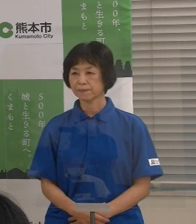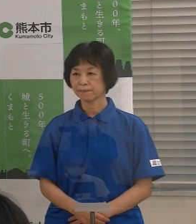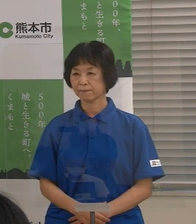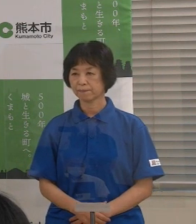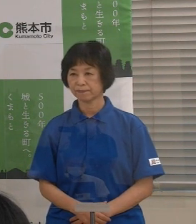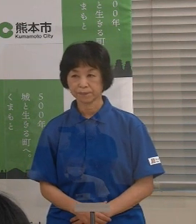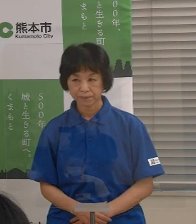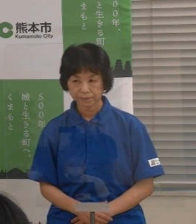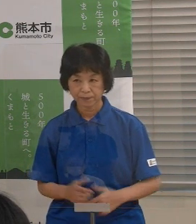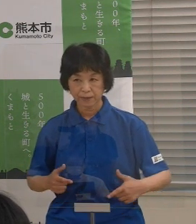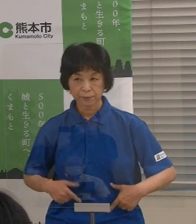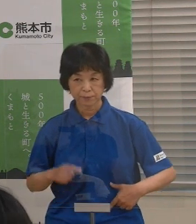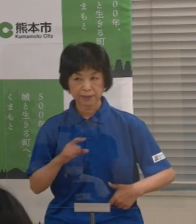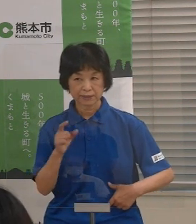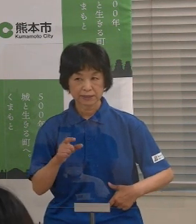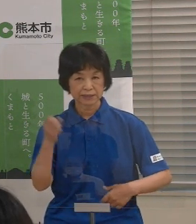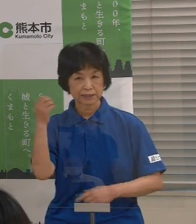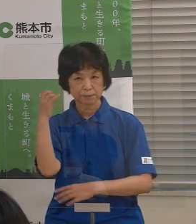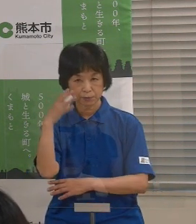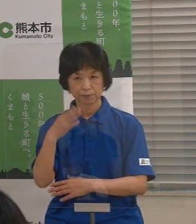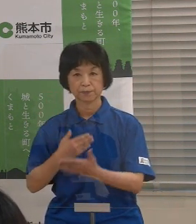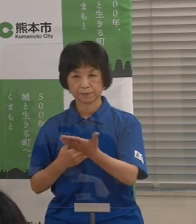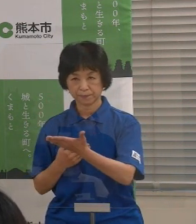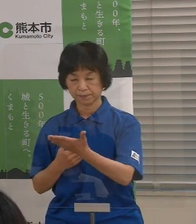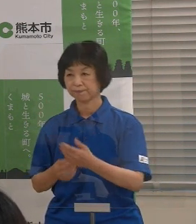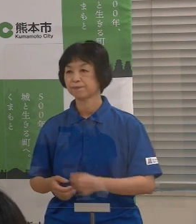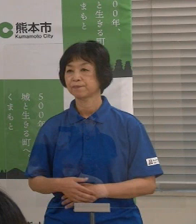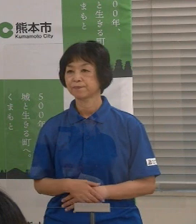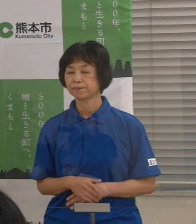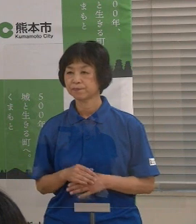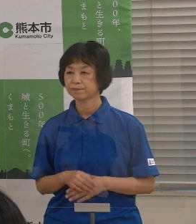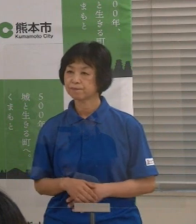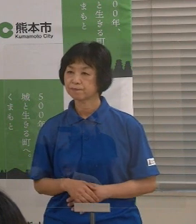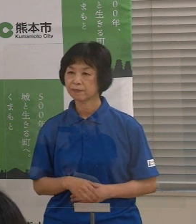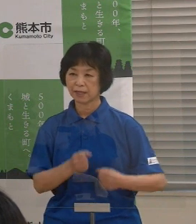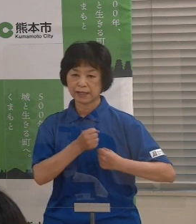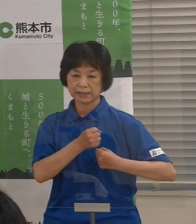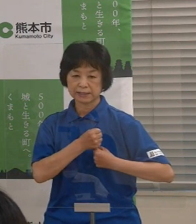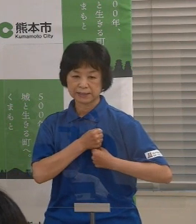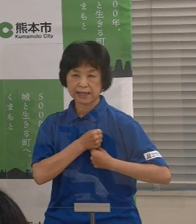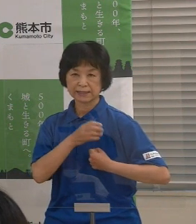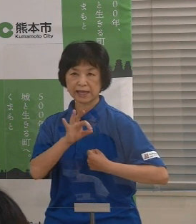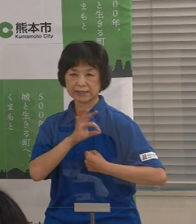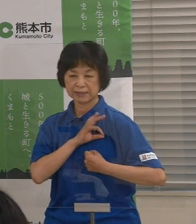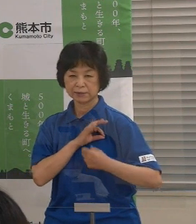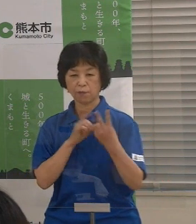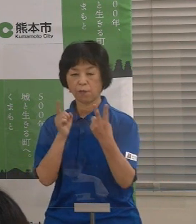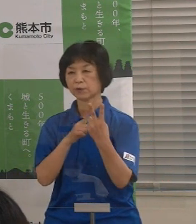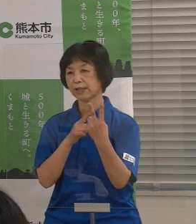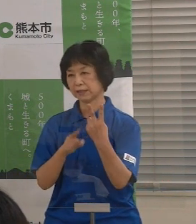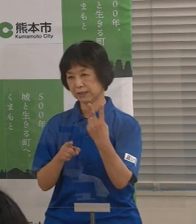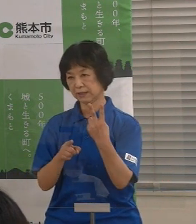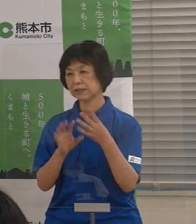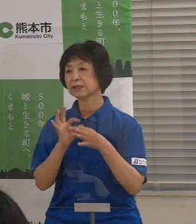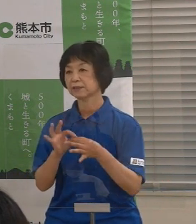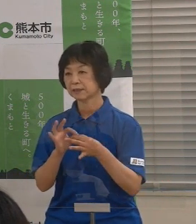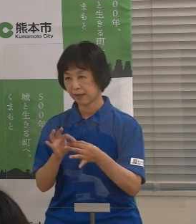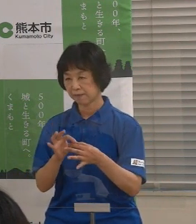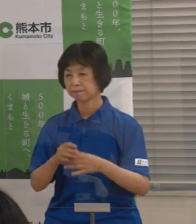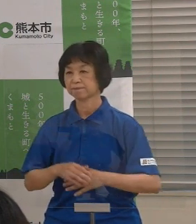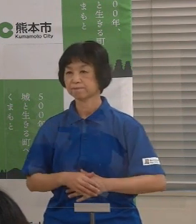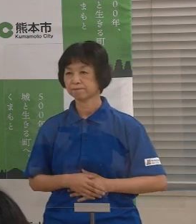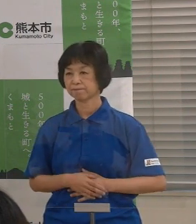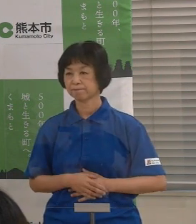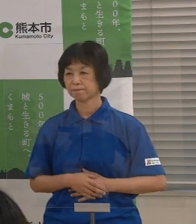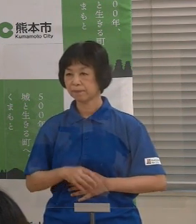患者の熊西新聞です。 はい、 よろしくお願いします。 はい、 どうぞ。自衛隊員のお二人なんですけれども、はい、確認ですが、